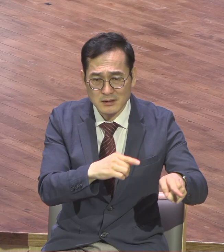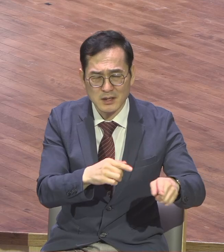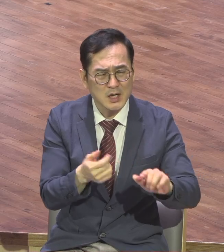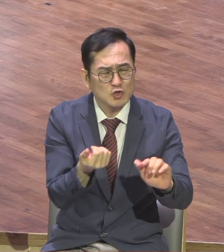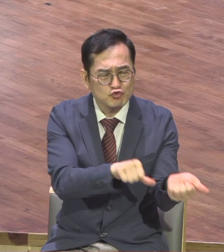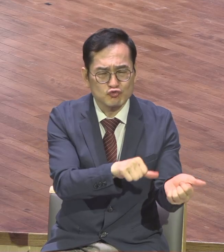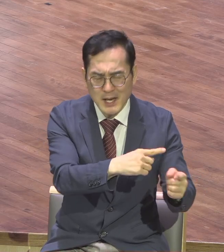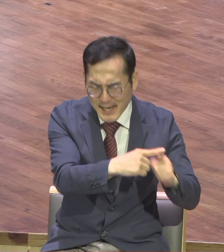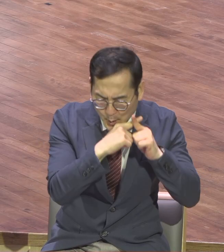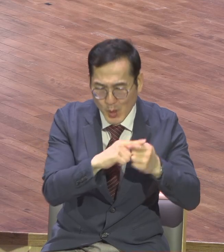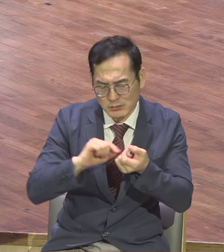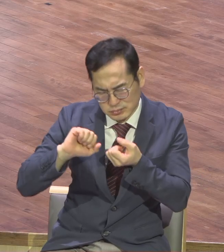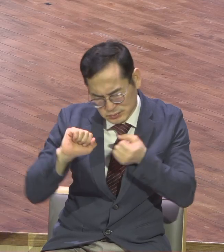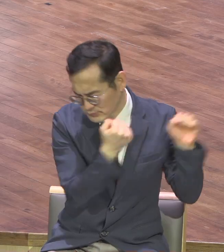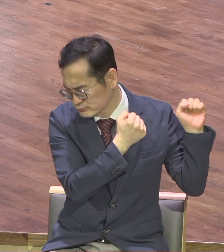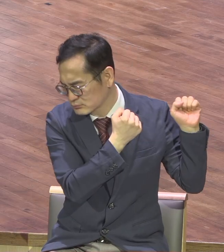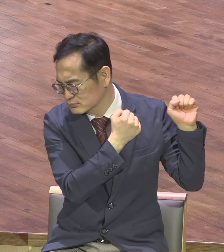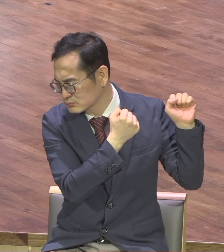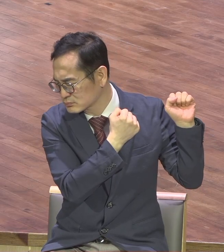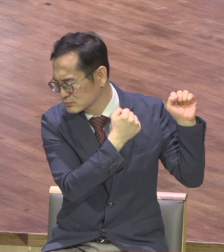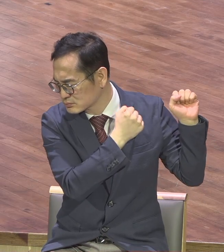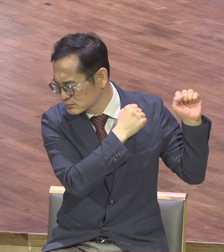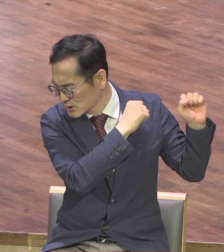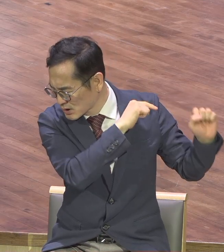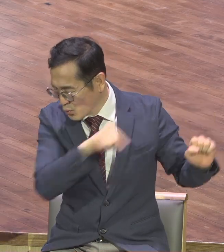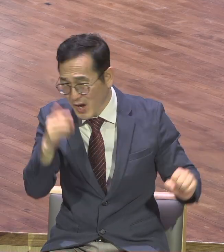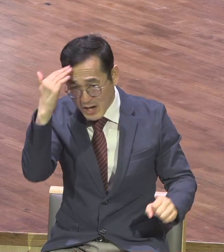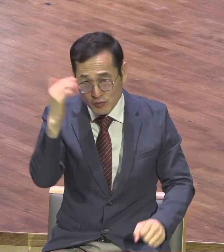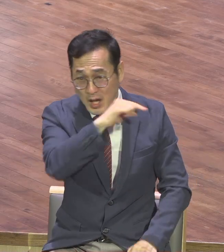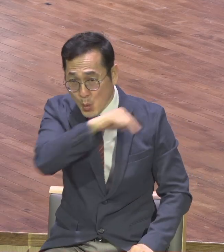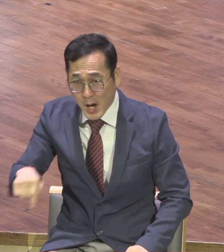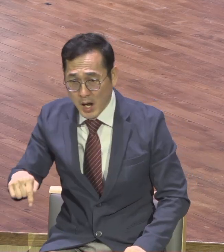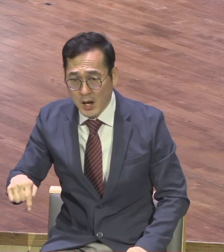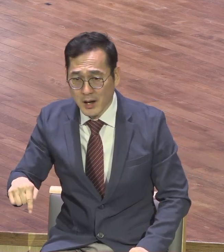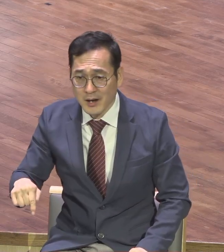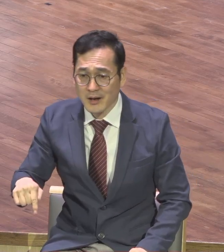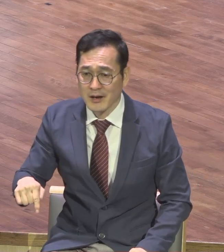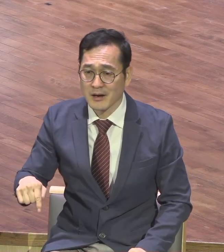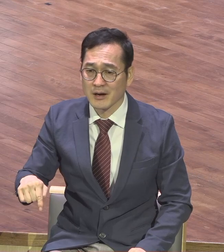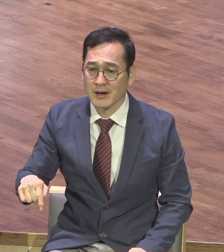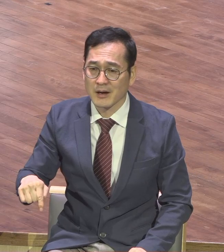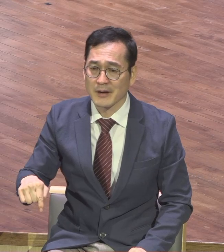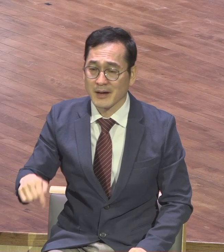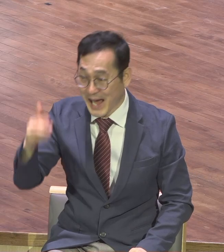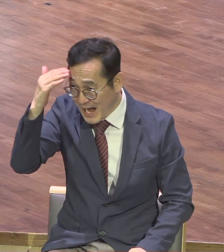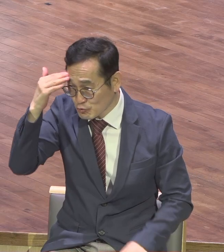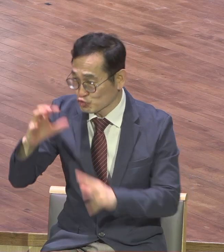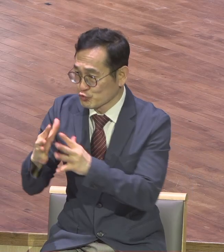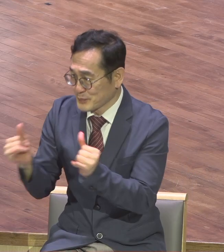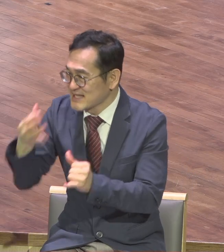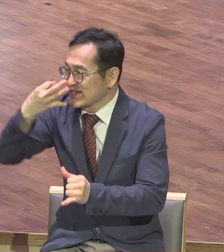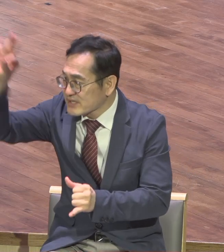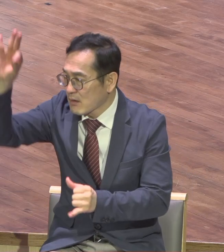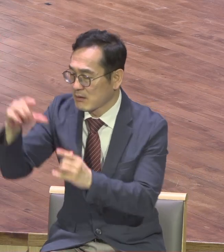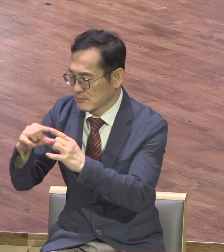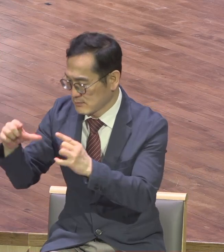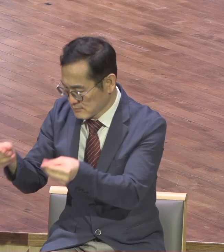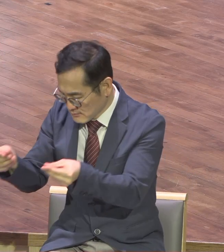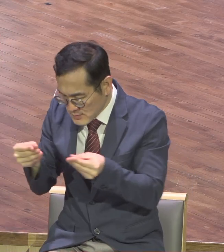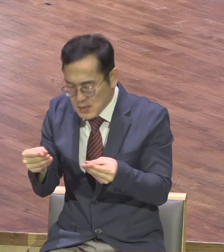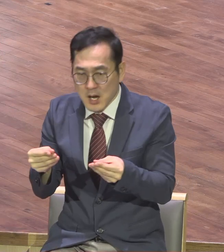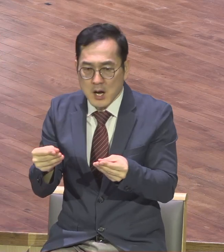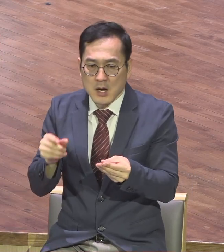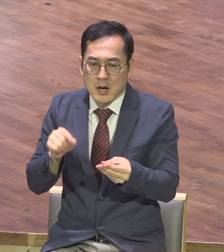목숨을 걸고 탈북한 사람은 이 대한민국 주민등록증이